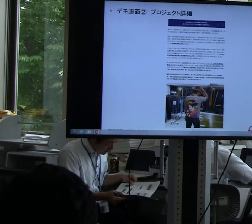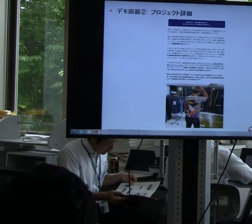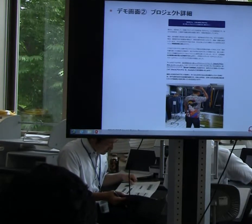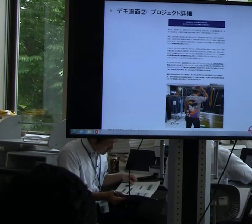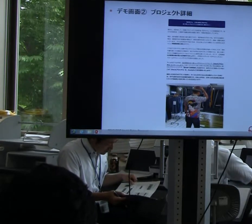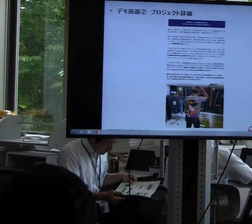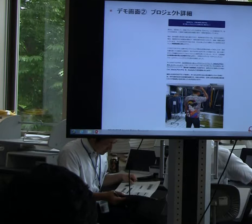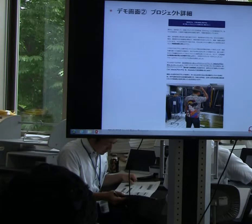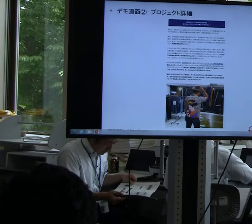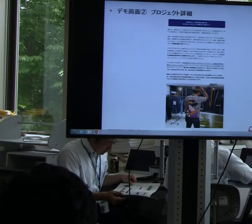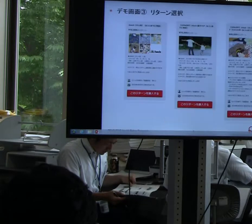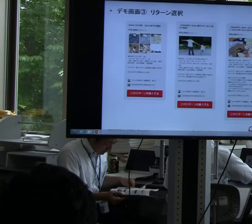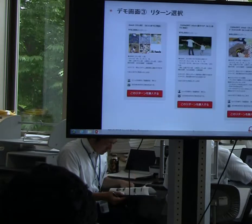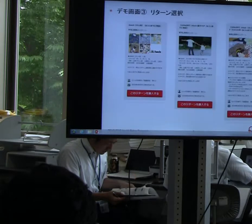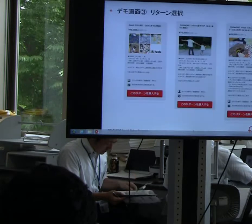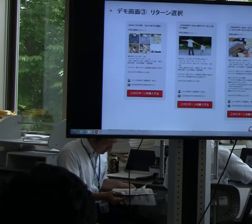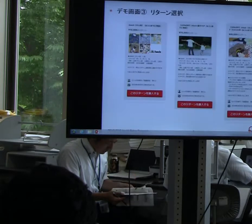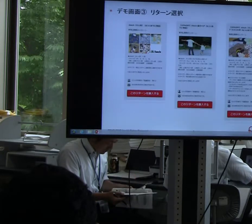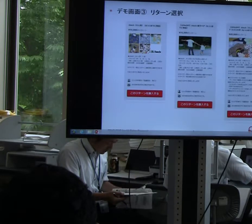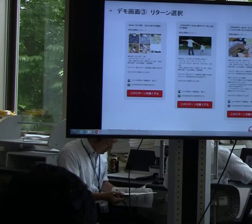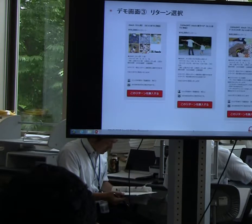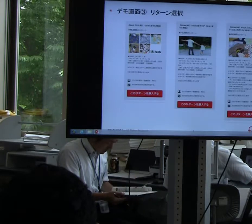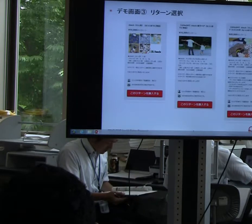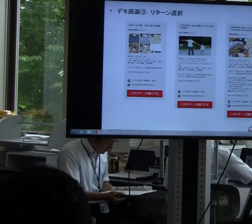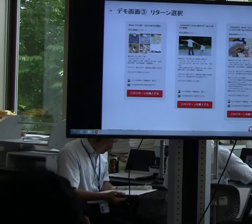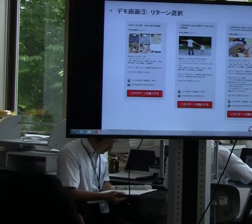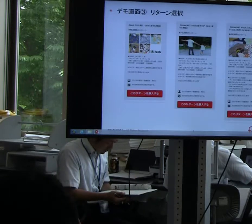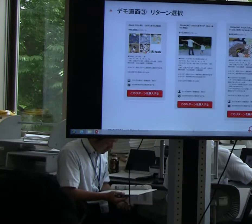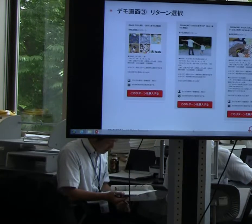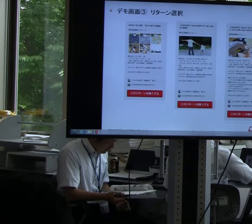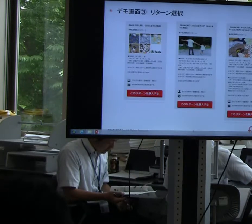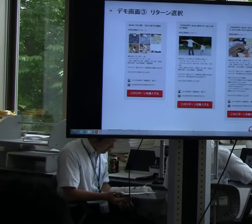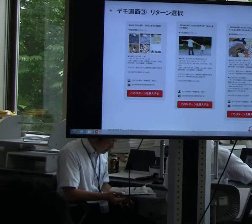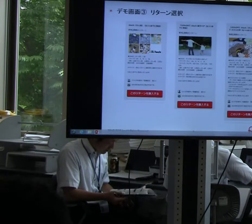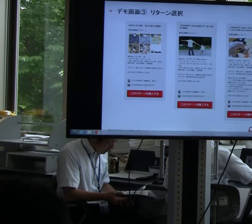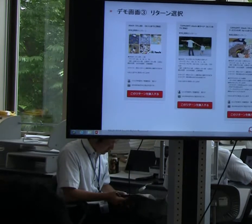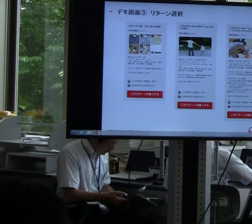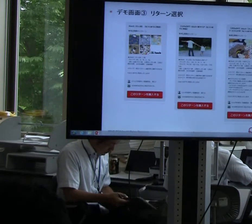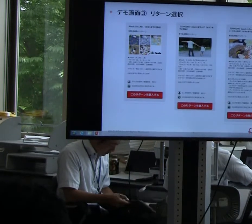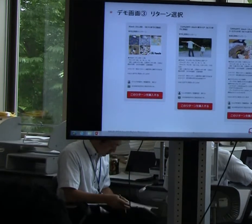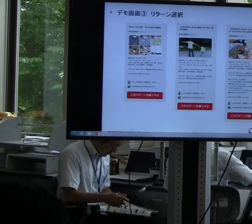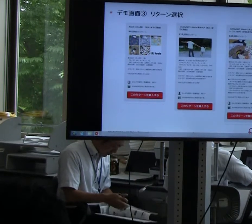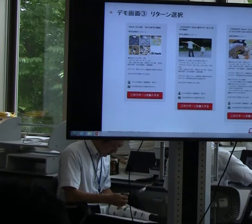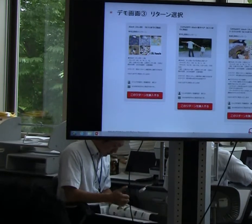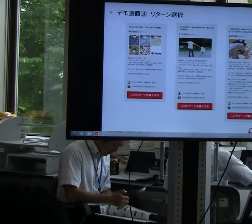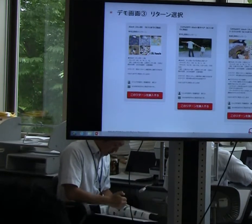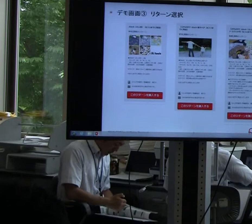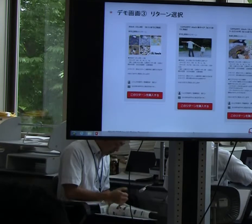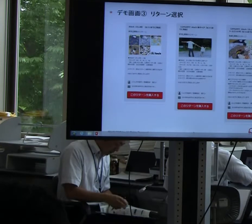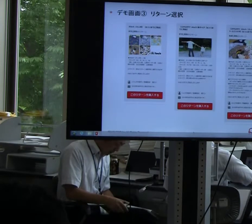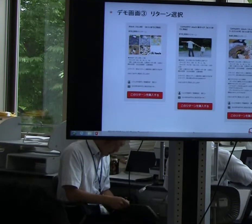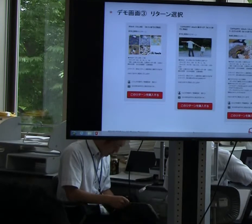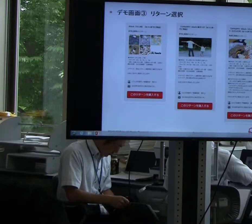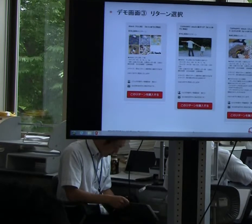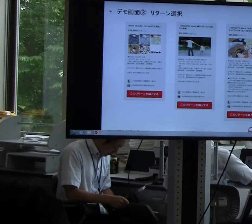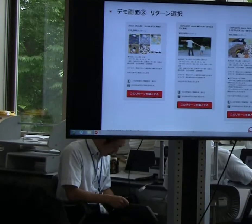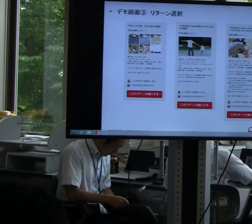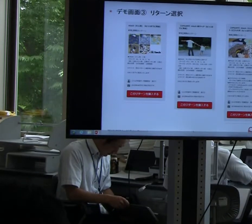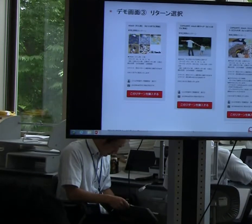で、次お願いします。で、これ3つ画像が出ておりますが、これ